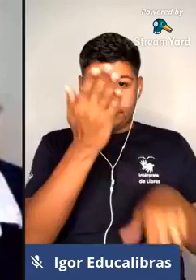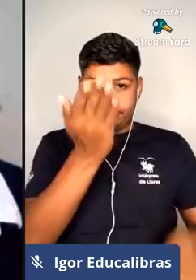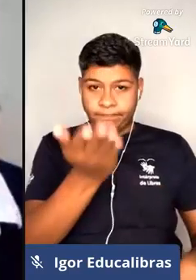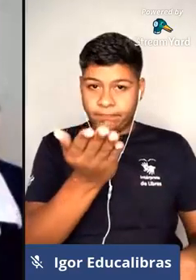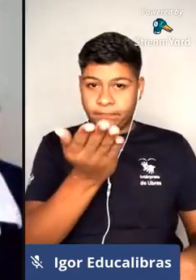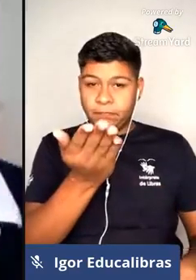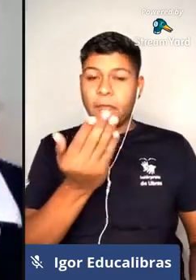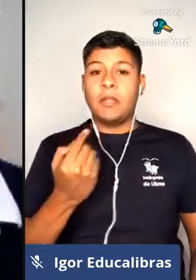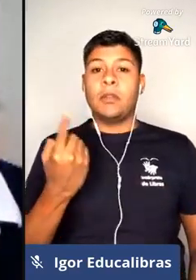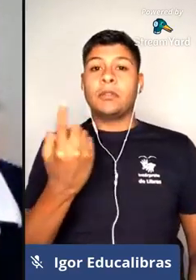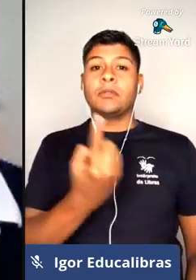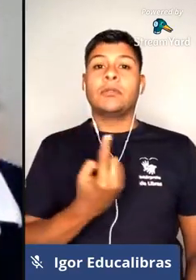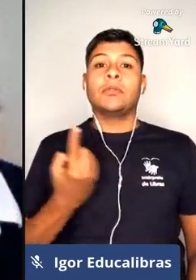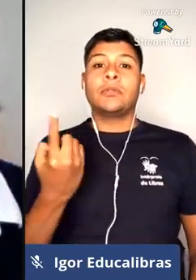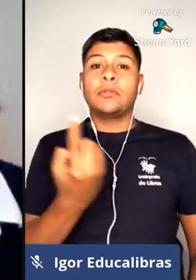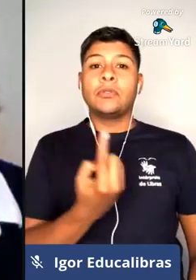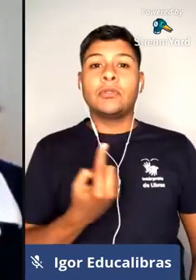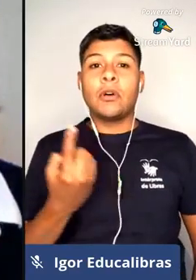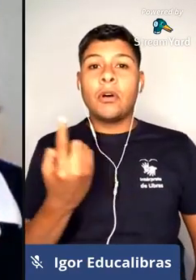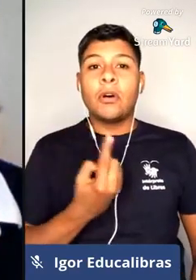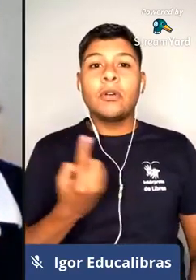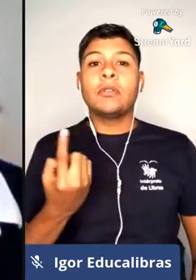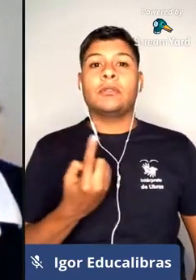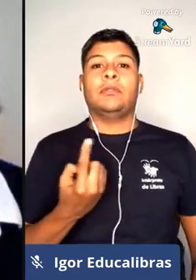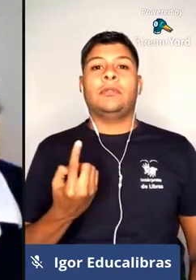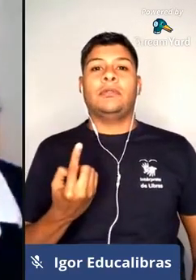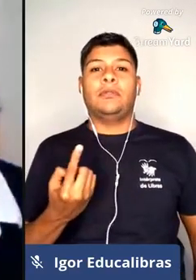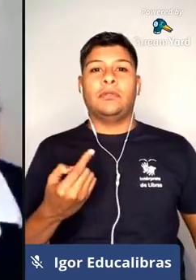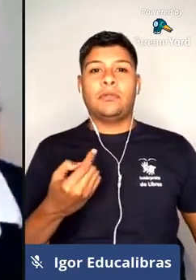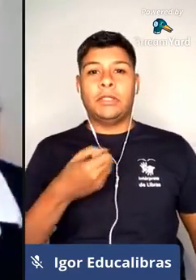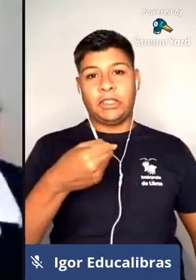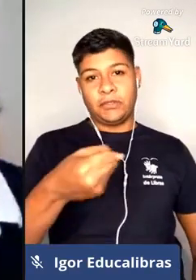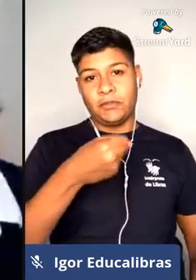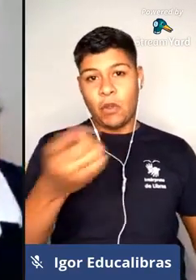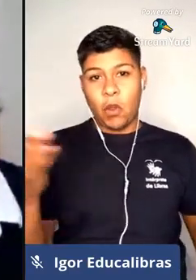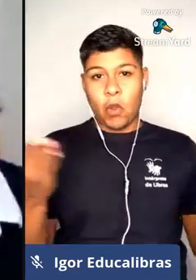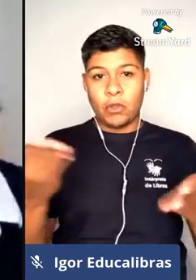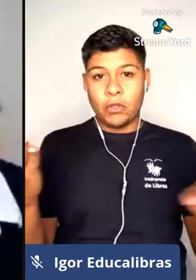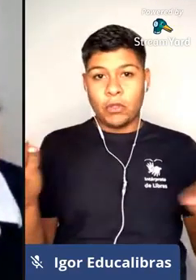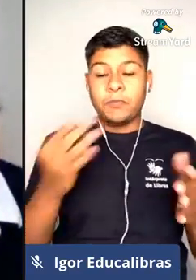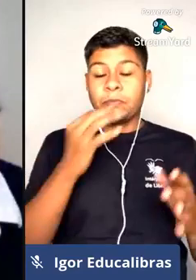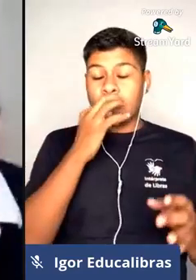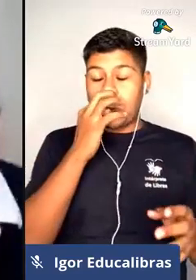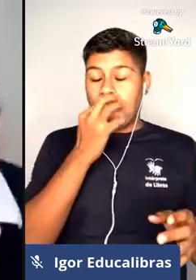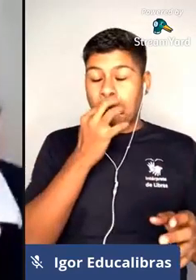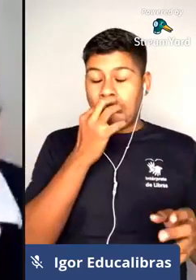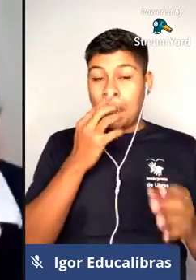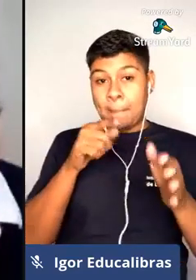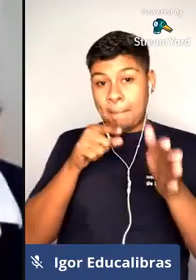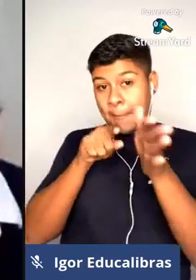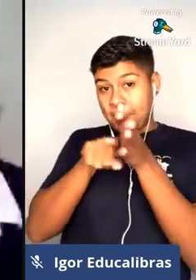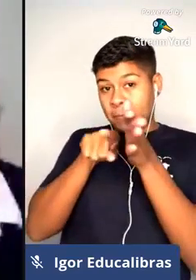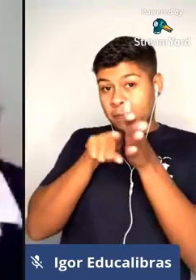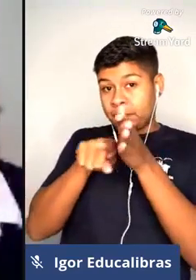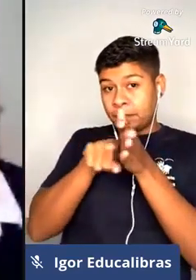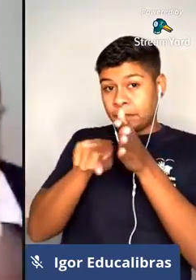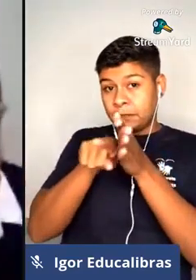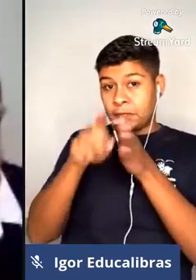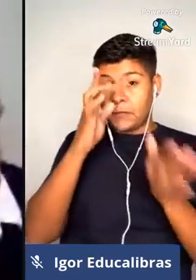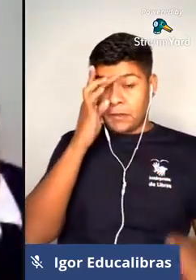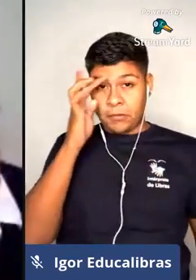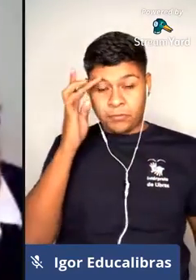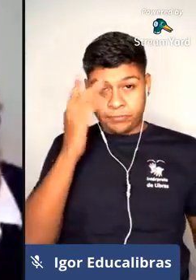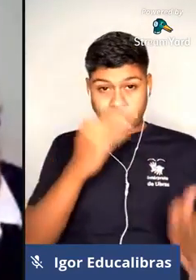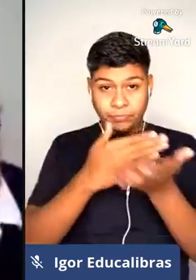é a nossa atração de hoje. Bósio, eu tenho perguntado para as pessoas, para